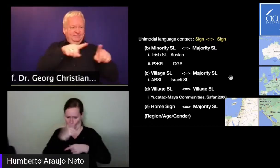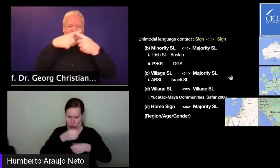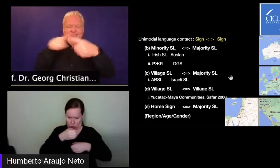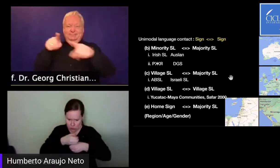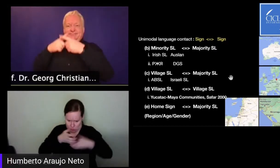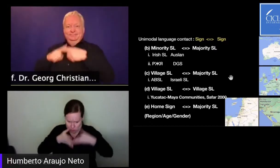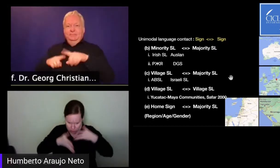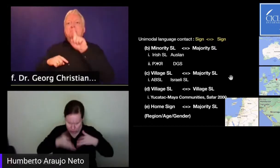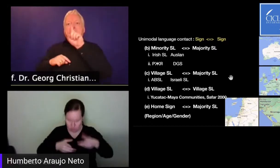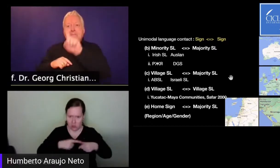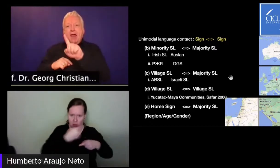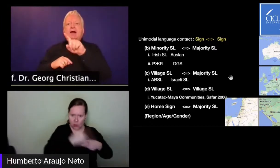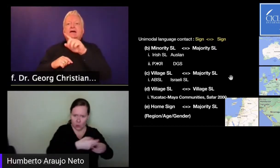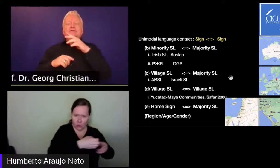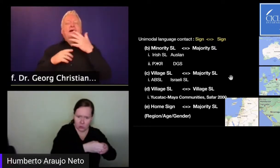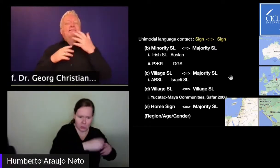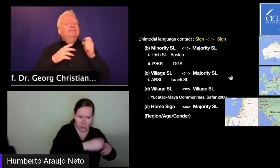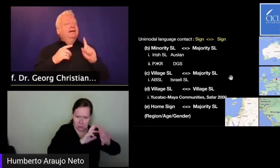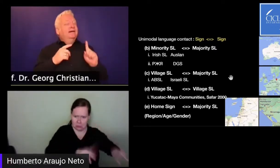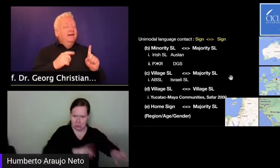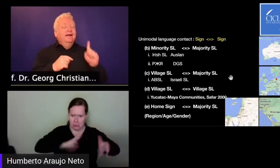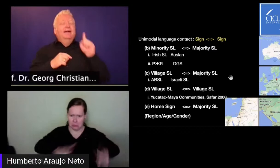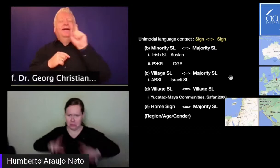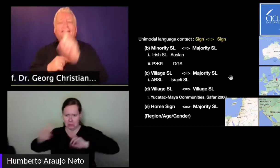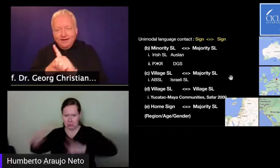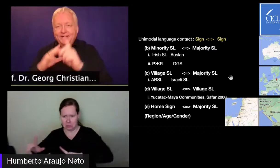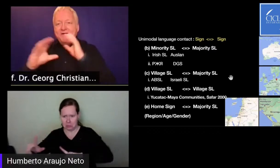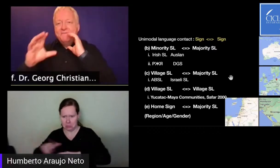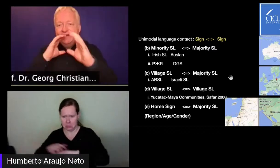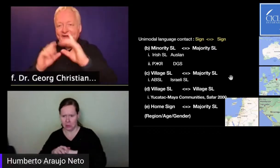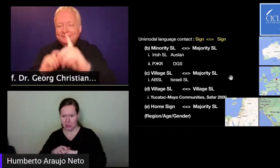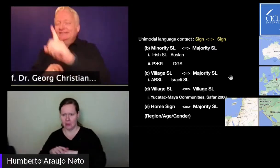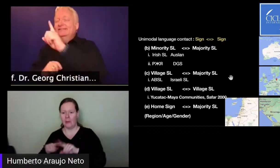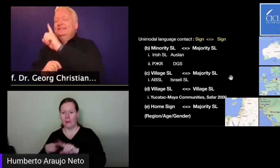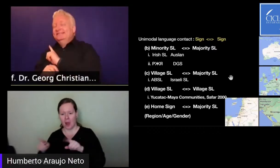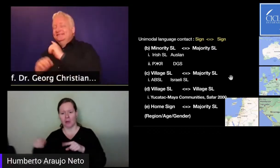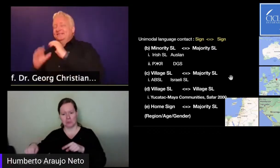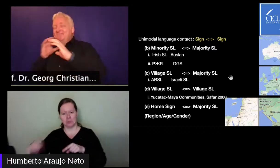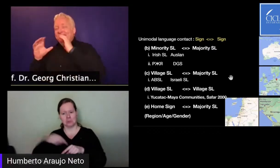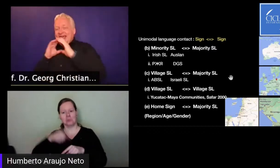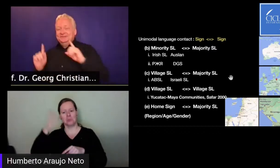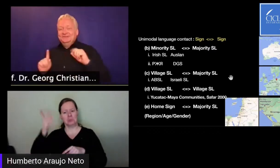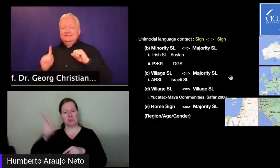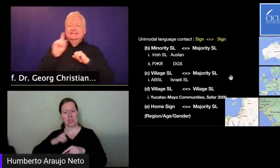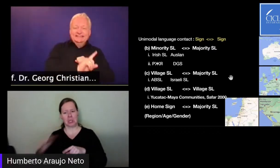Nessas comunidades, nessas pequenas comunidades de línguas de sinais, as vilas.